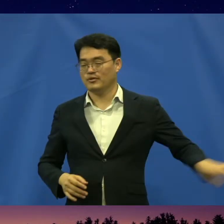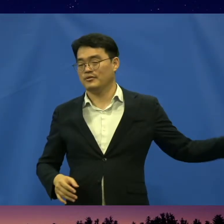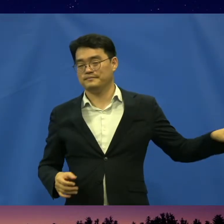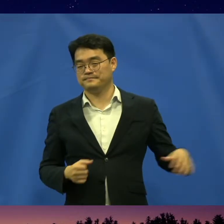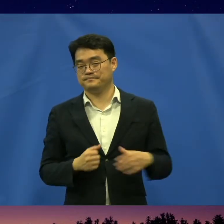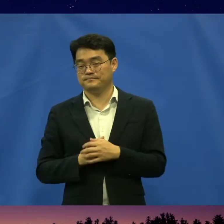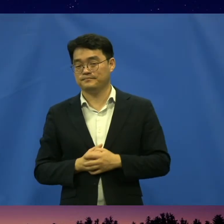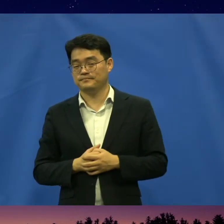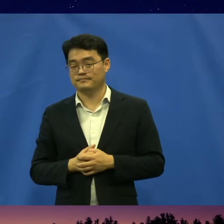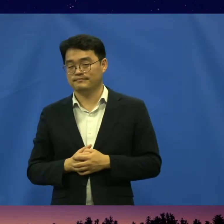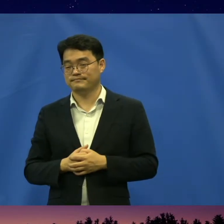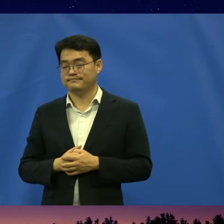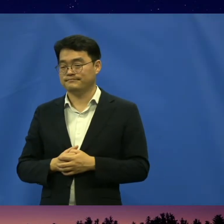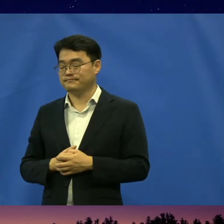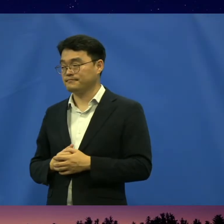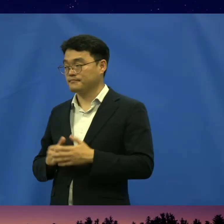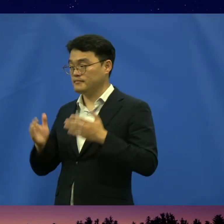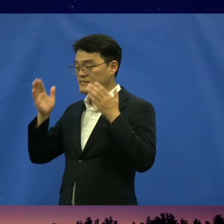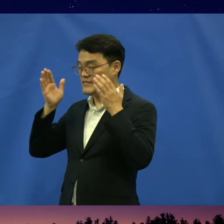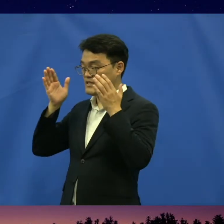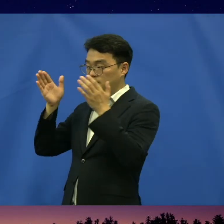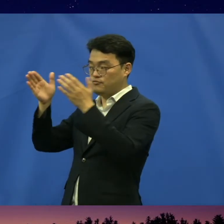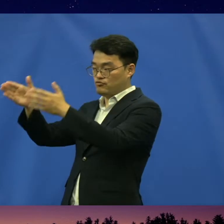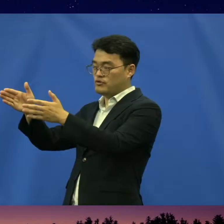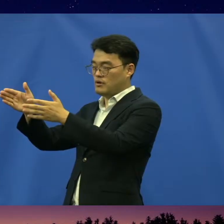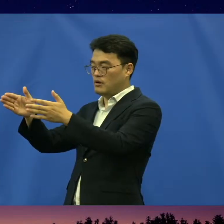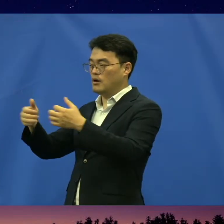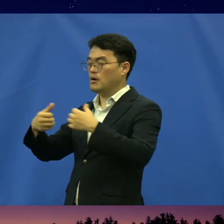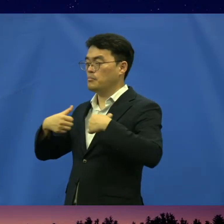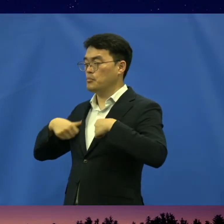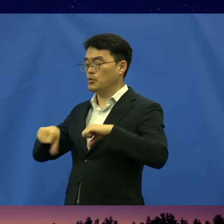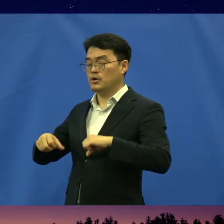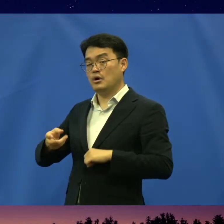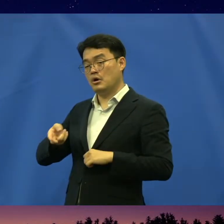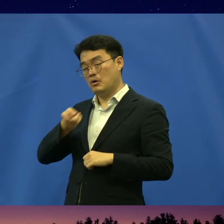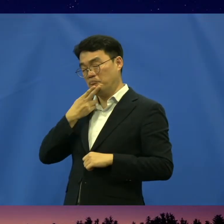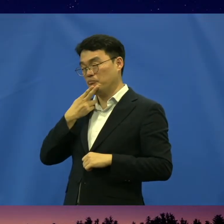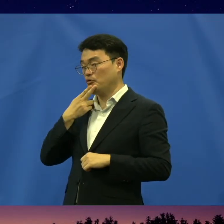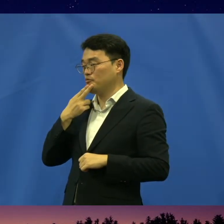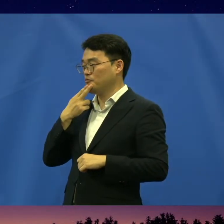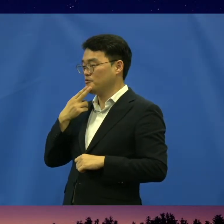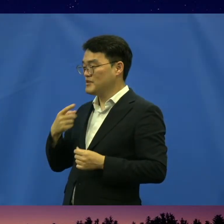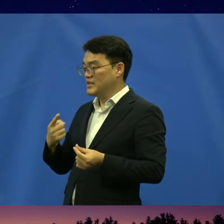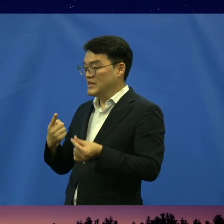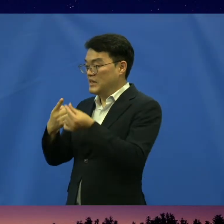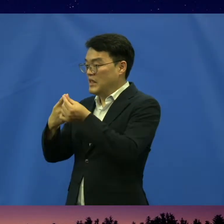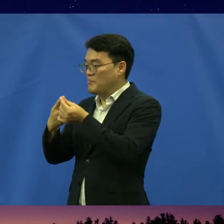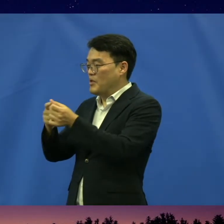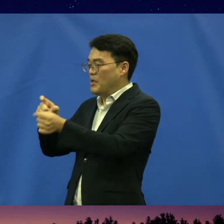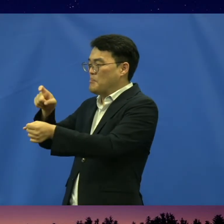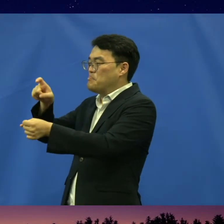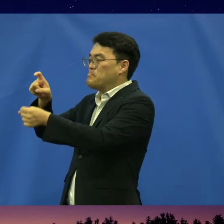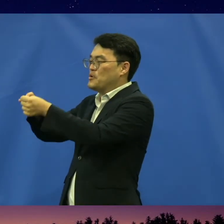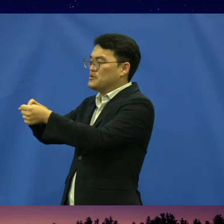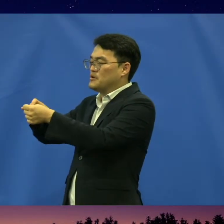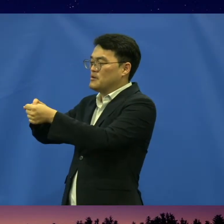여러분, 이 집중력은, 그리고 그 포기하지 않는 그 비전을 향해 달려갔던 그 결과가 뭐예요? 오늘 15절에